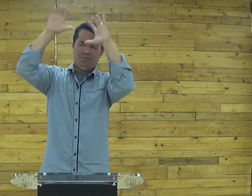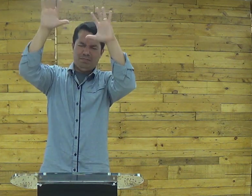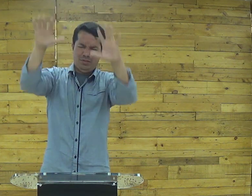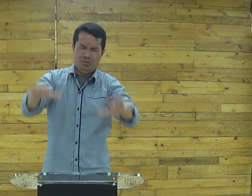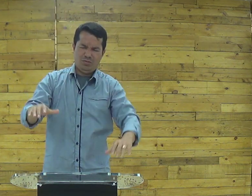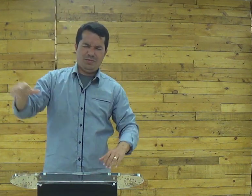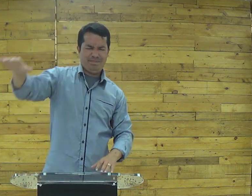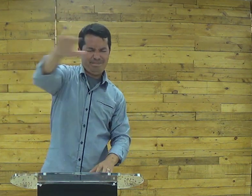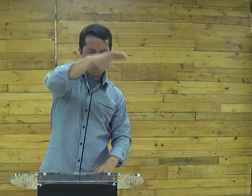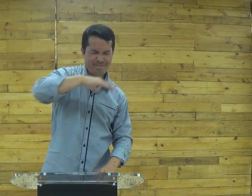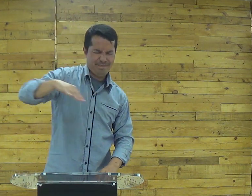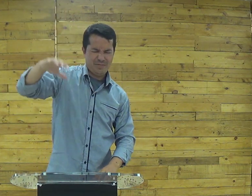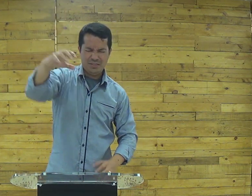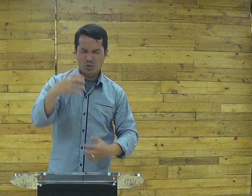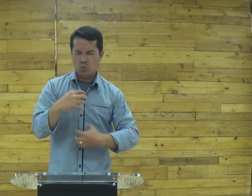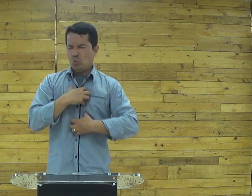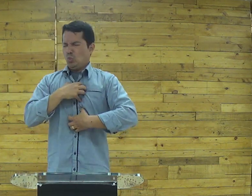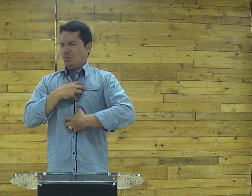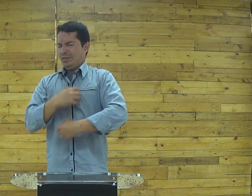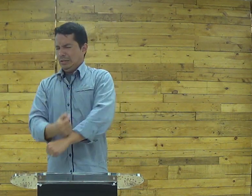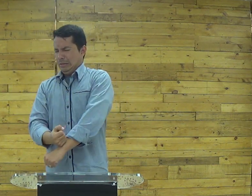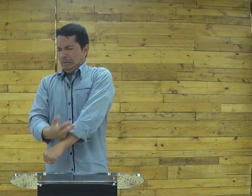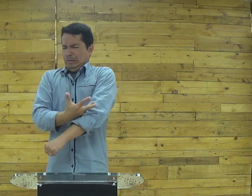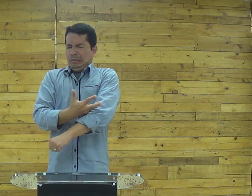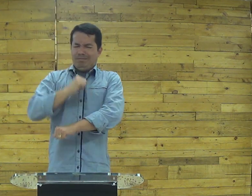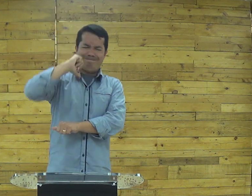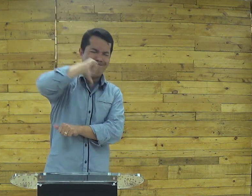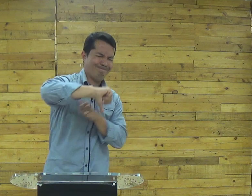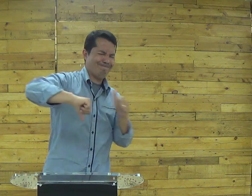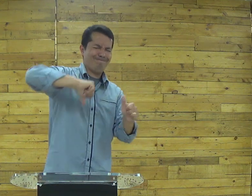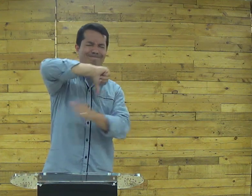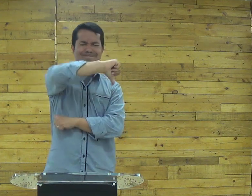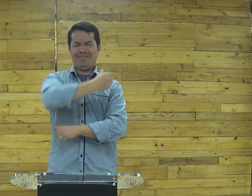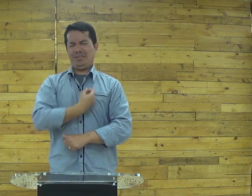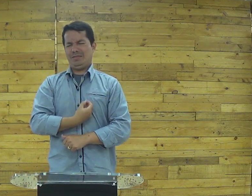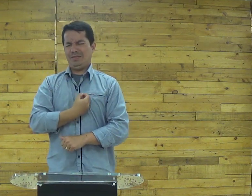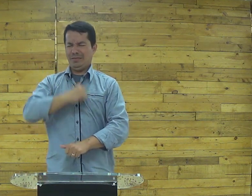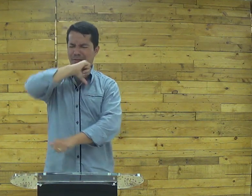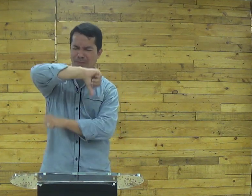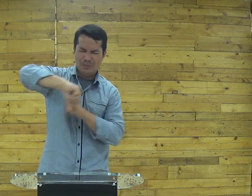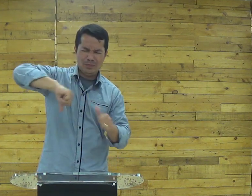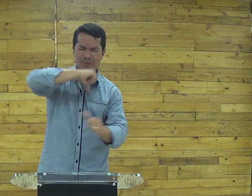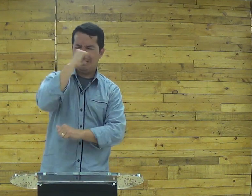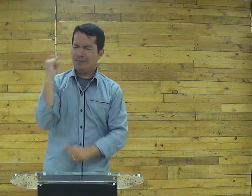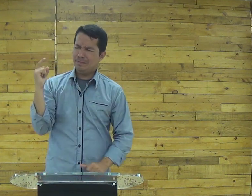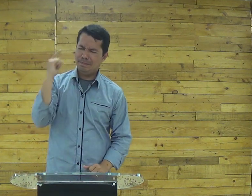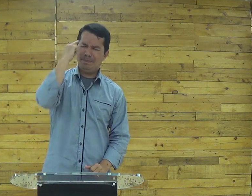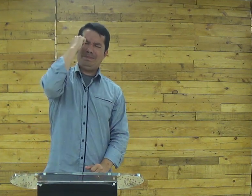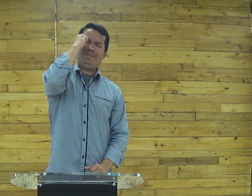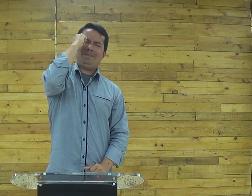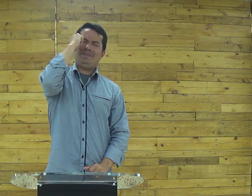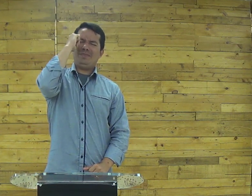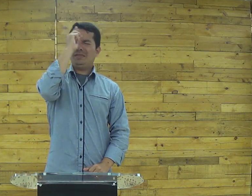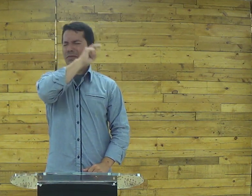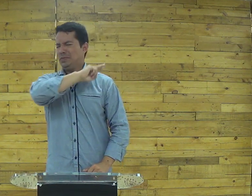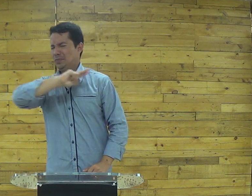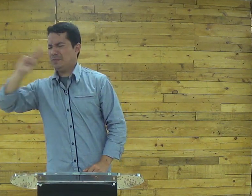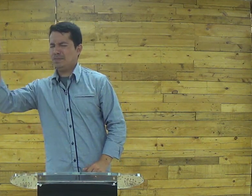se colocou em pé. As abençoe e faça com que elas sejam tocadas pelo seu Espírito e que haja transformação